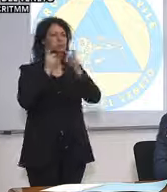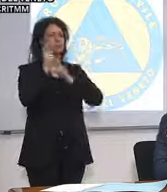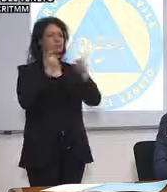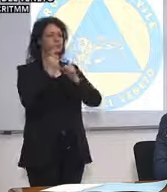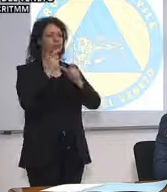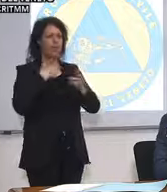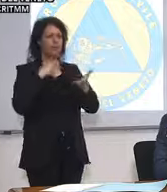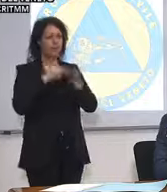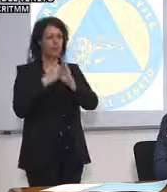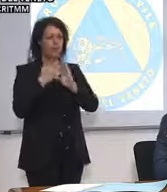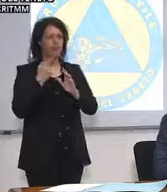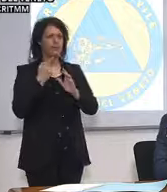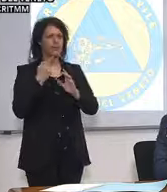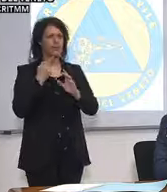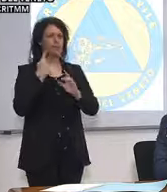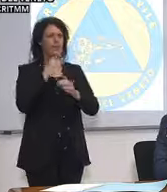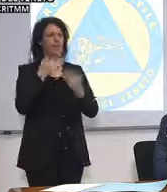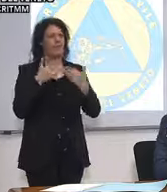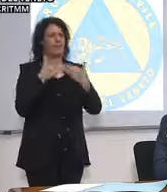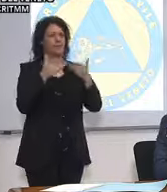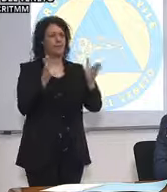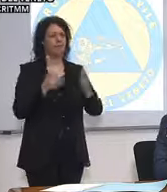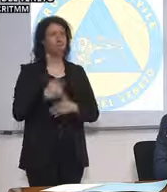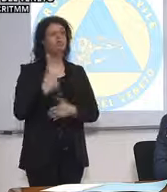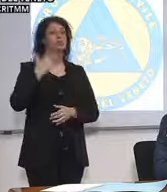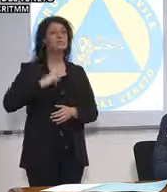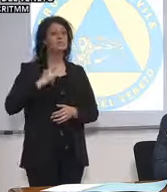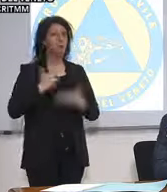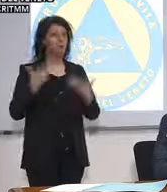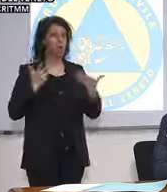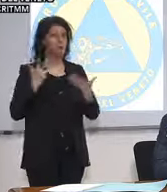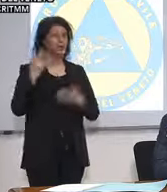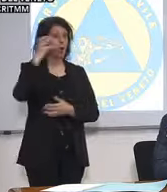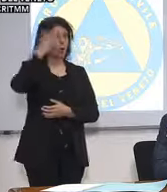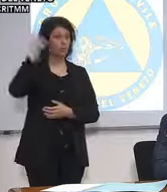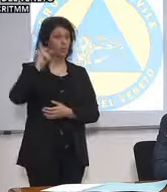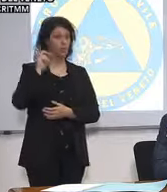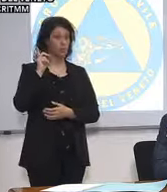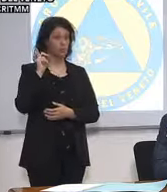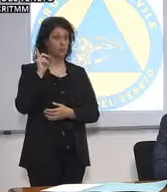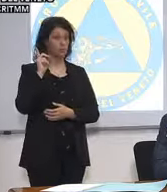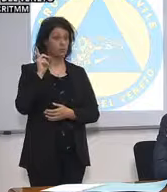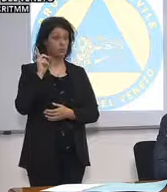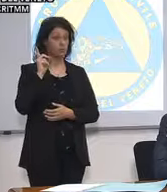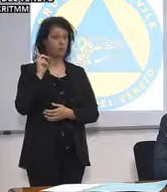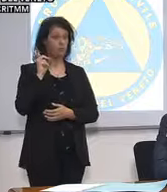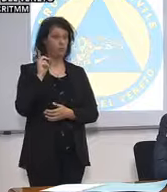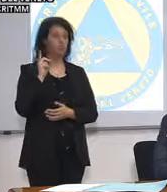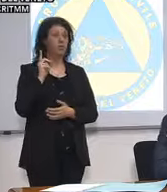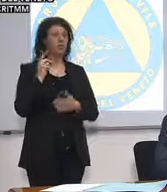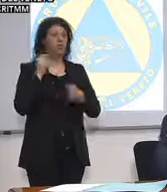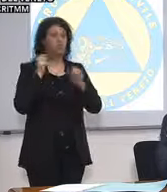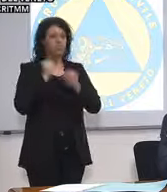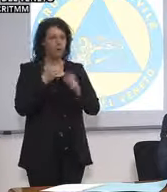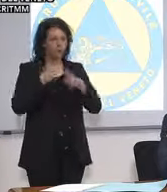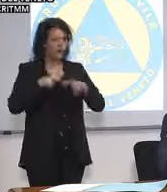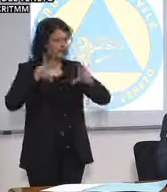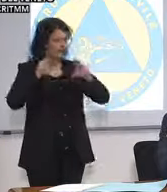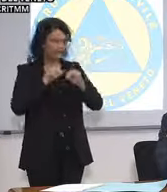problema delle aperture, spero vivamente che il governo possa rivedere alcuni step che si è